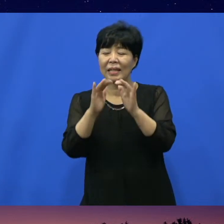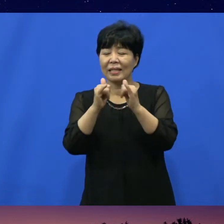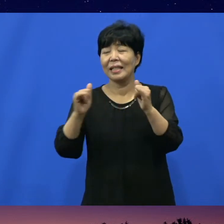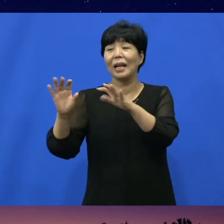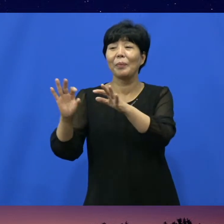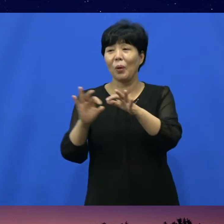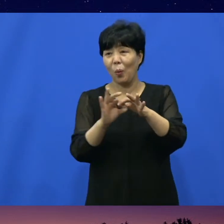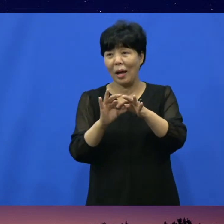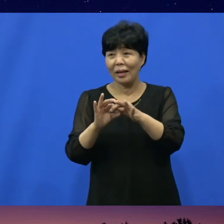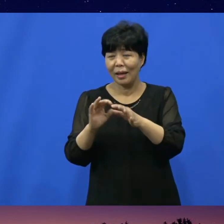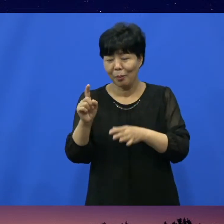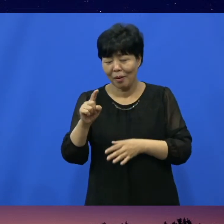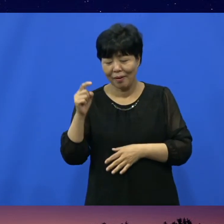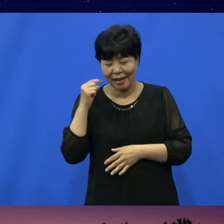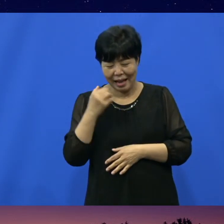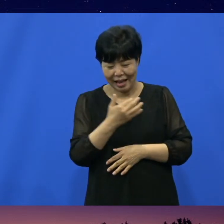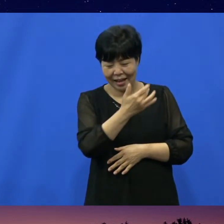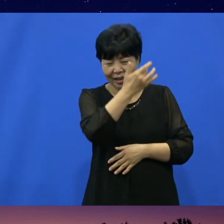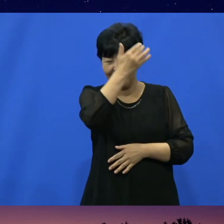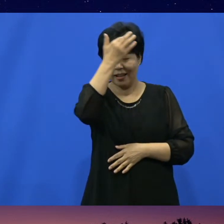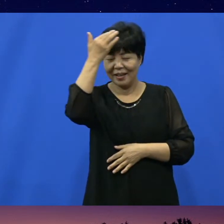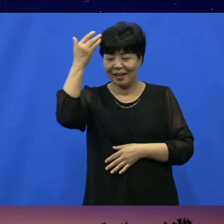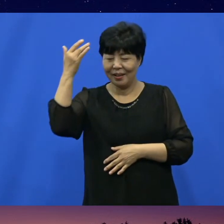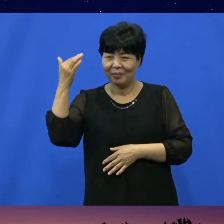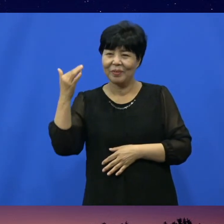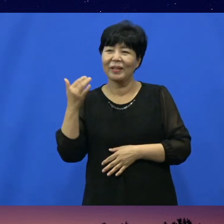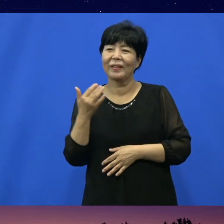가장 아름다운 관계가 돼요.